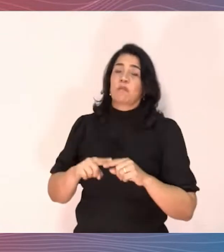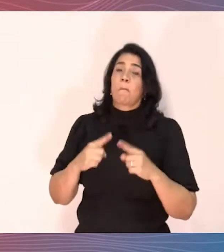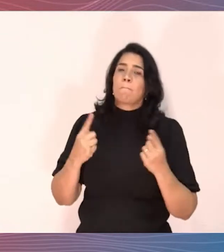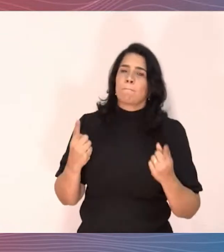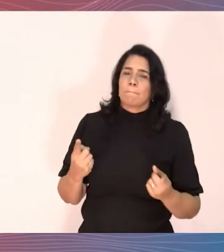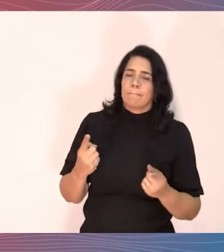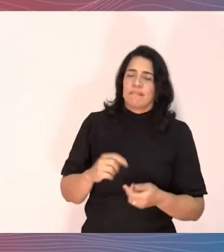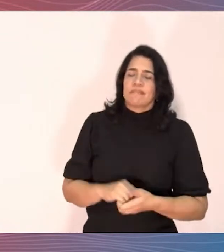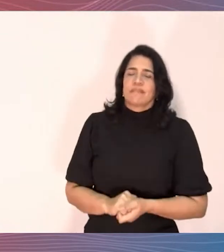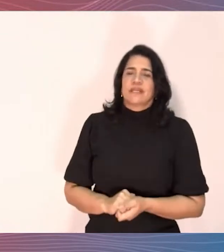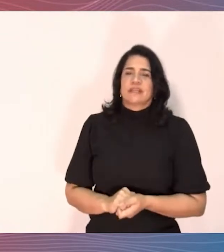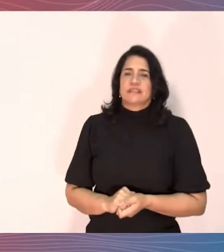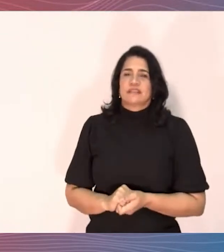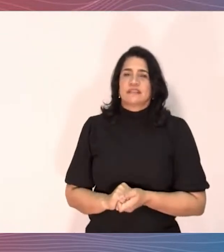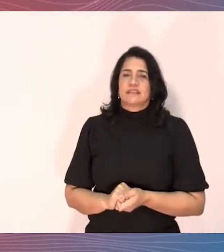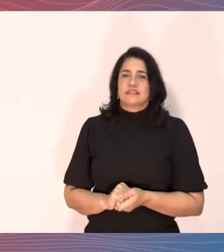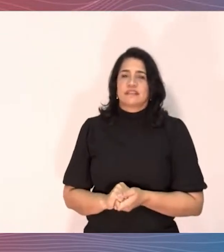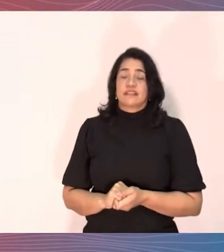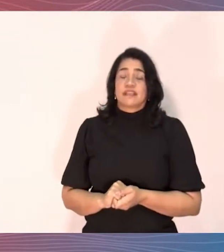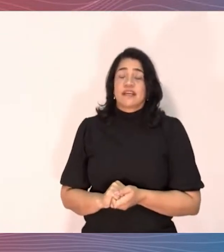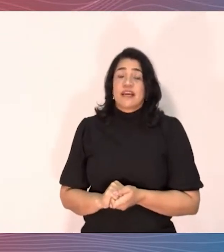justificou, a esses também